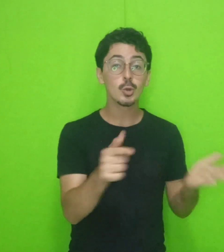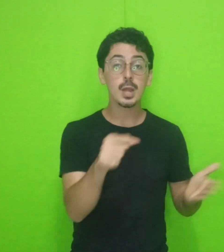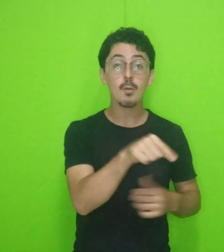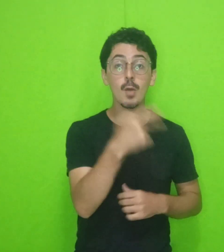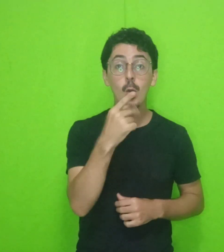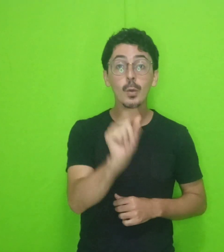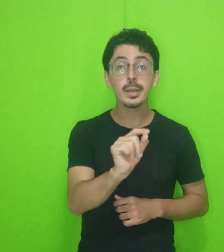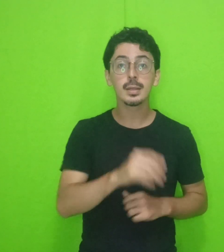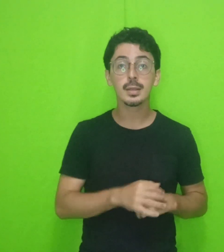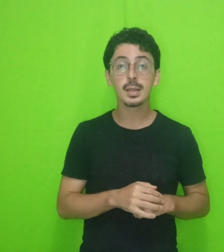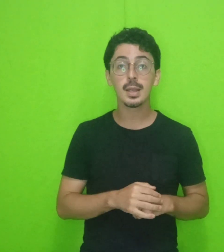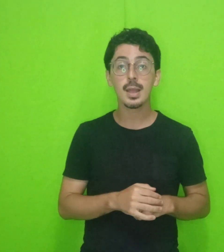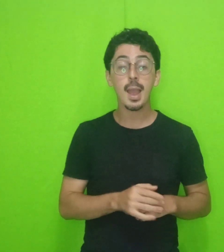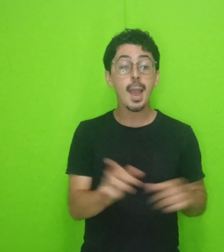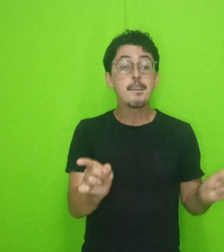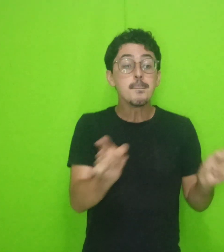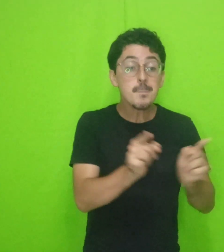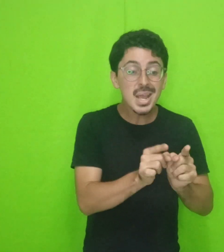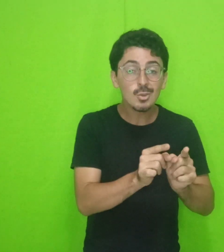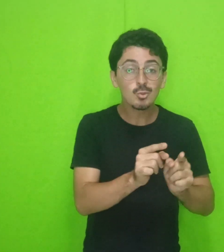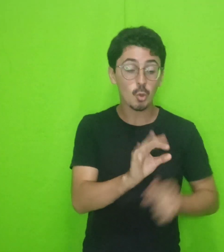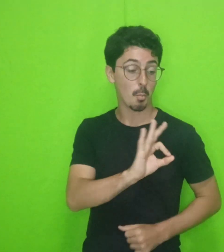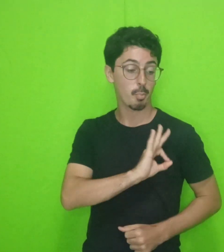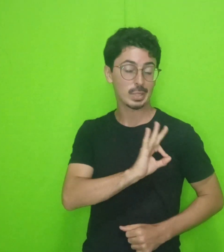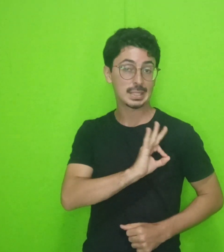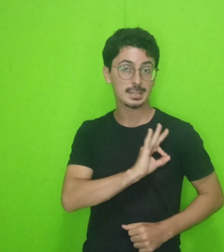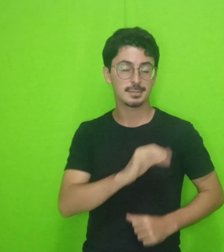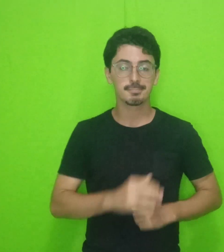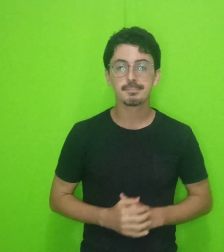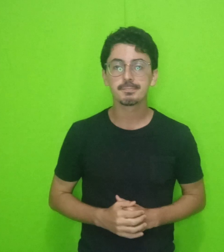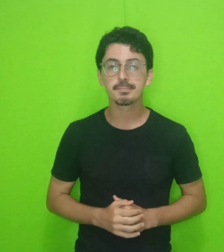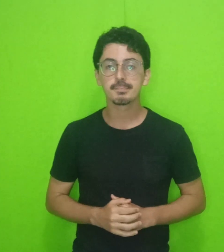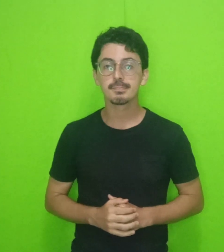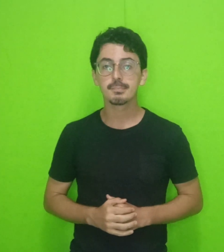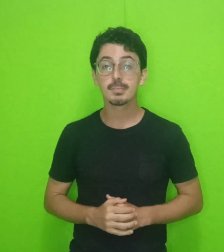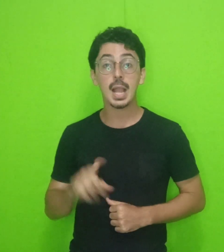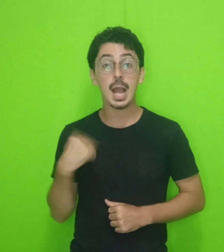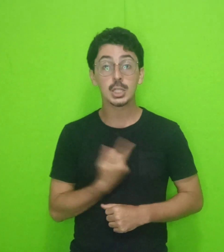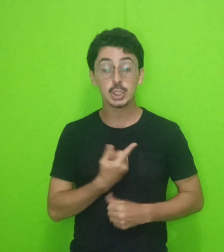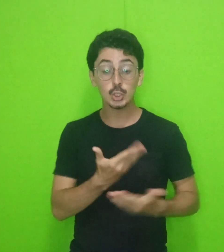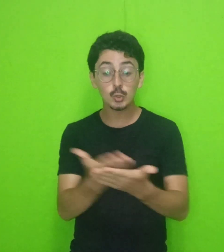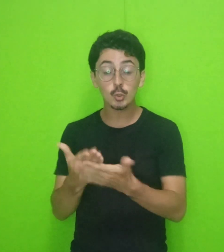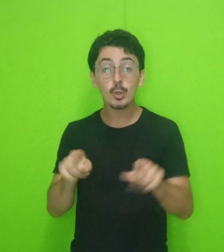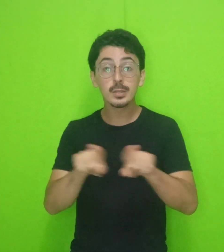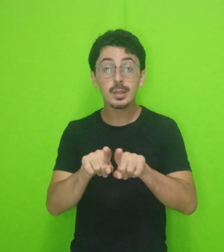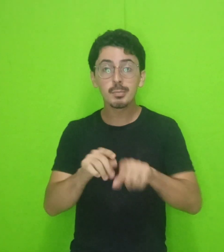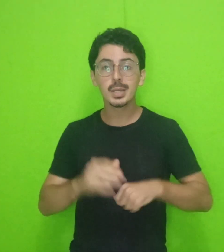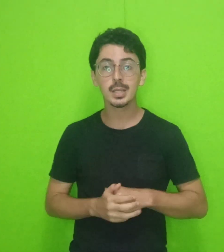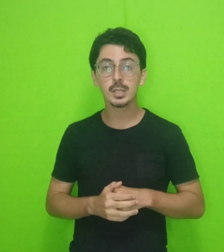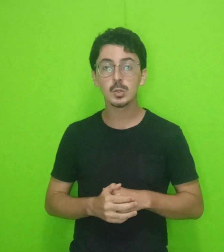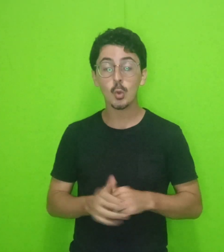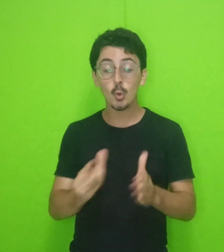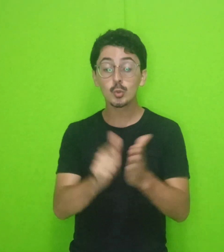um jornal popular aos estudos, o Jornal Massa de Salvador, na Bahia.